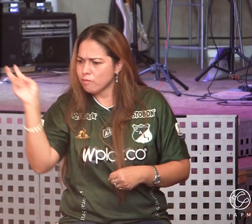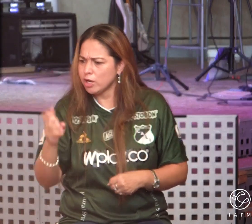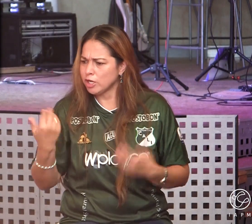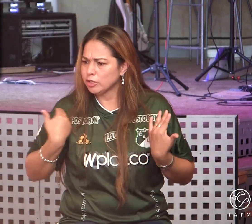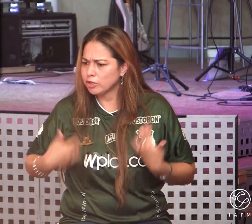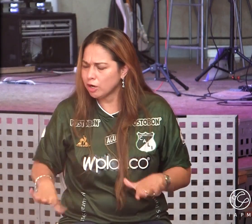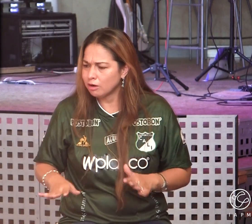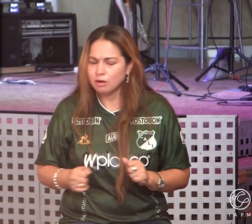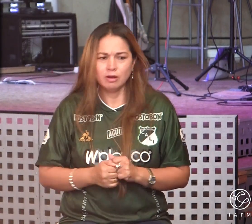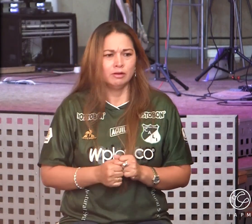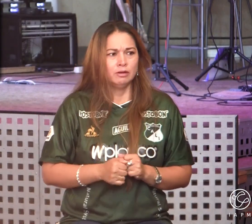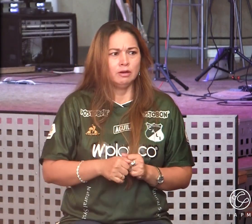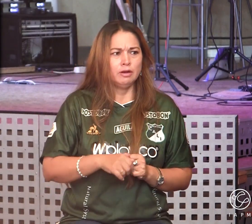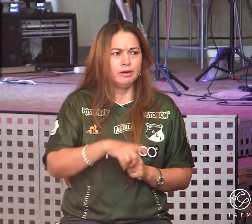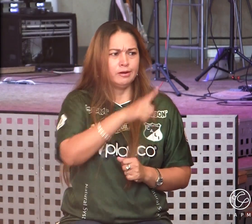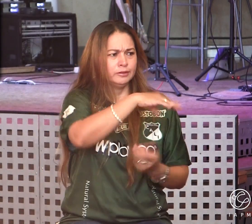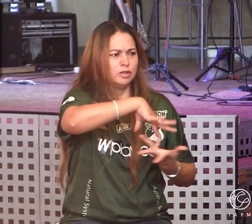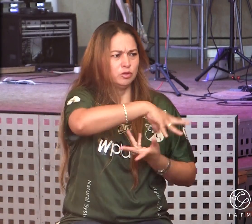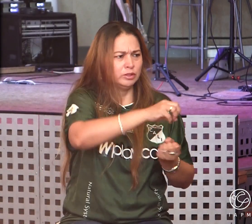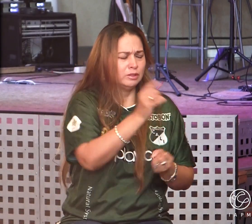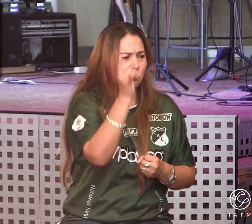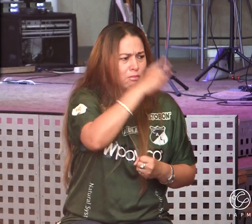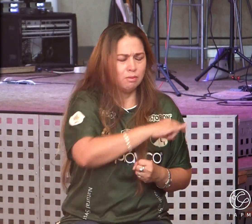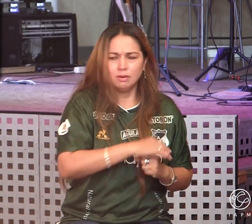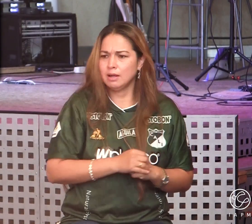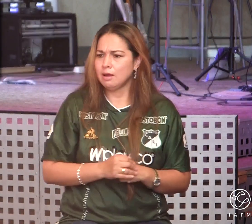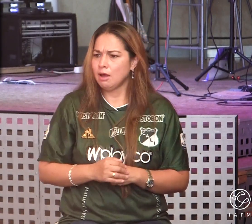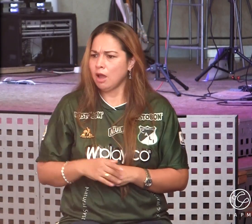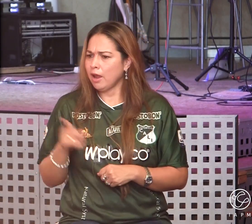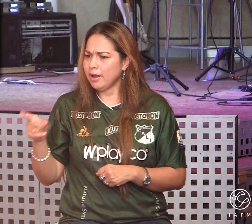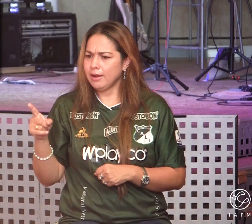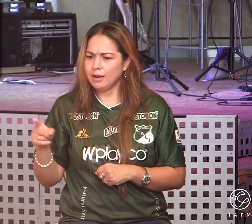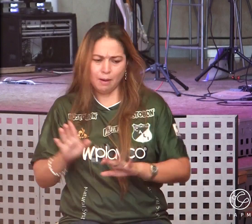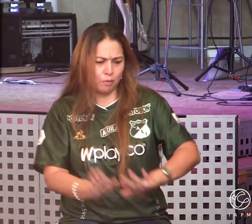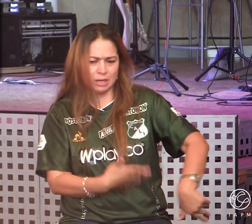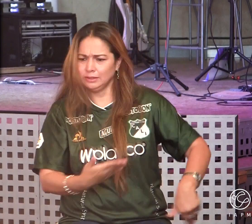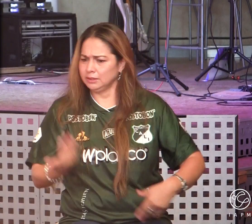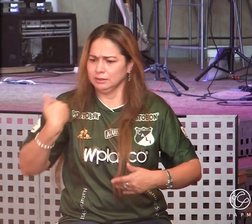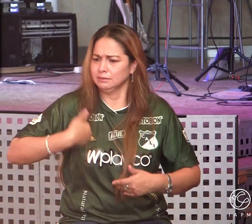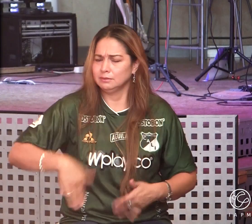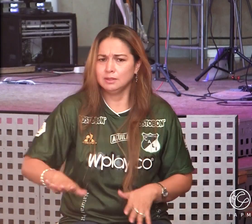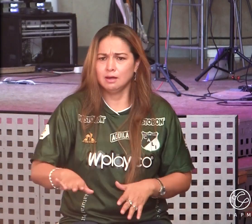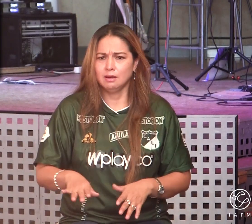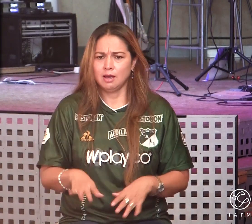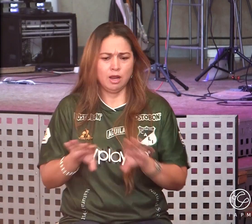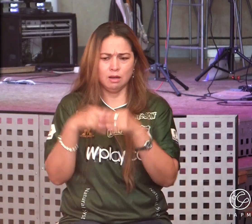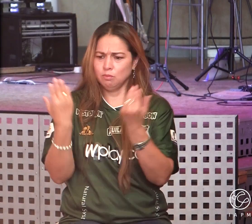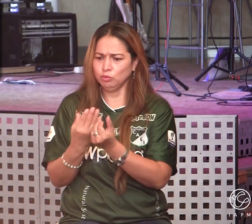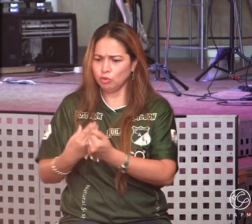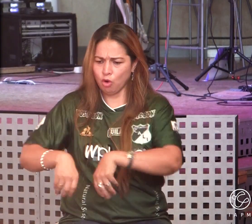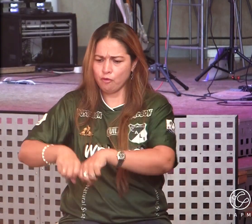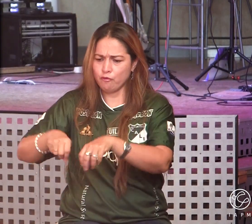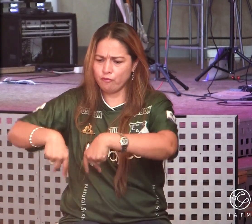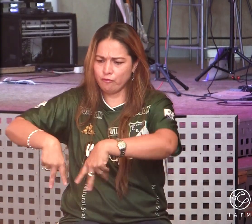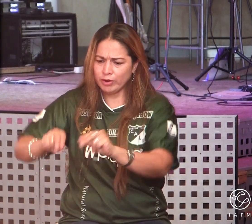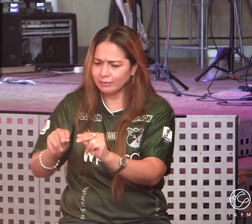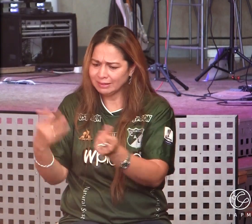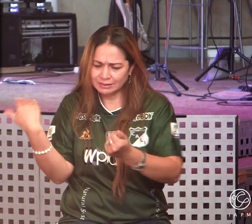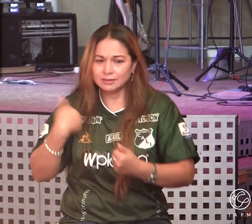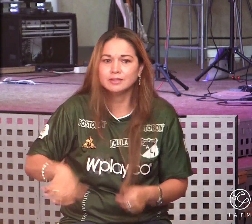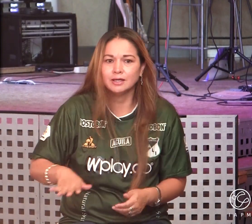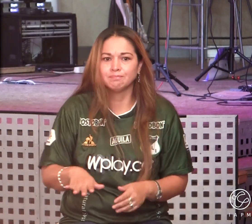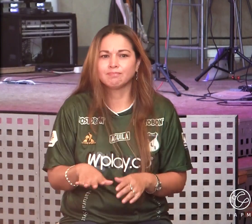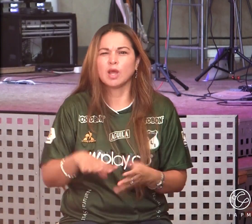no sé si, no he tenido noticias y ya lo cambiamos de nuevo, pero era Bill Gates, ¿no? Ahora, ¿ustedes qué han oído